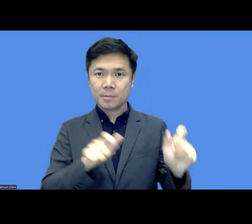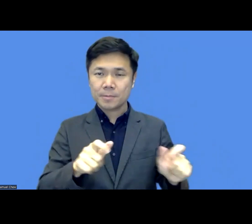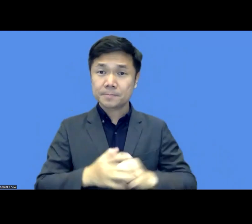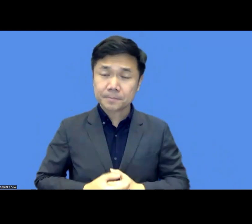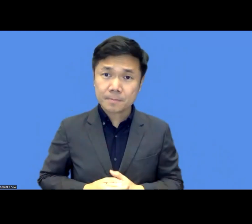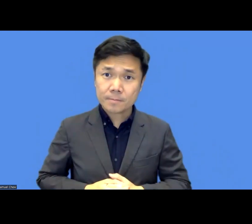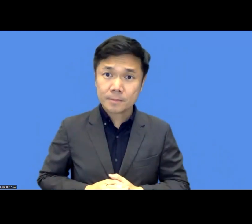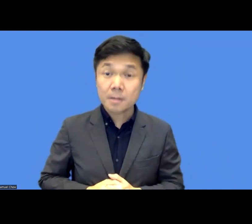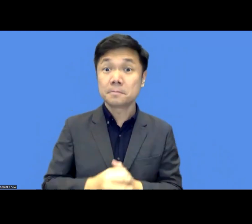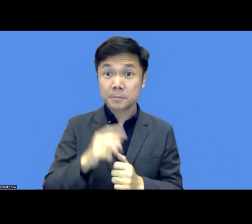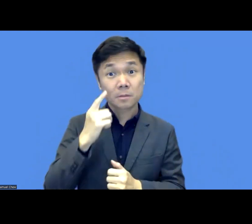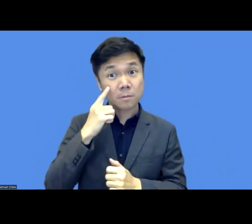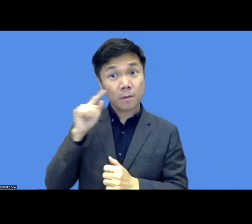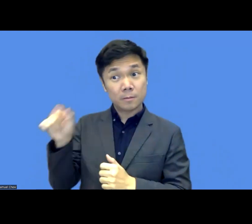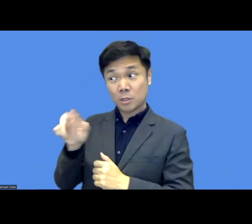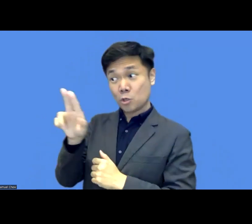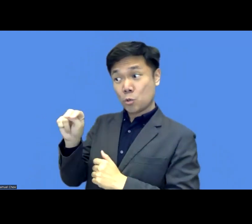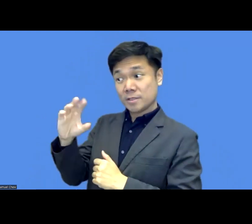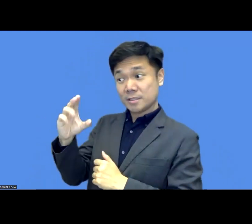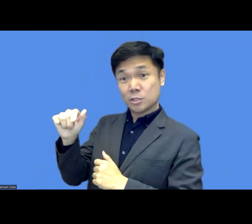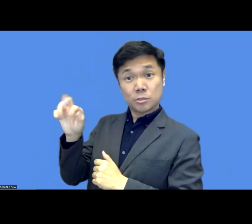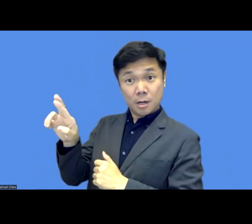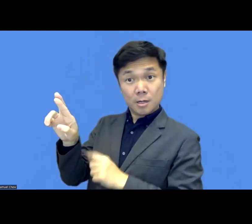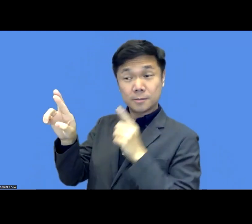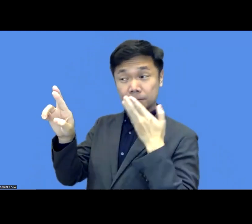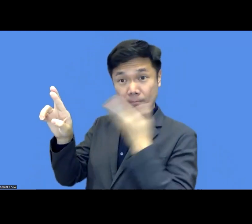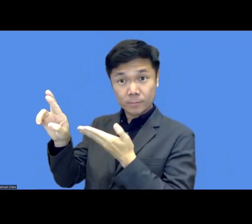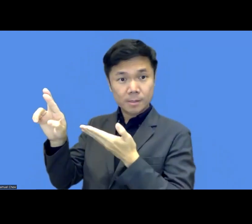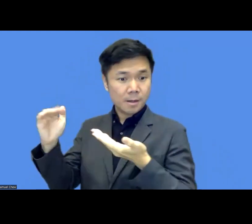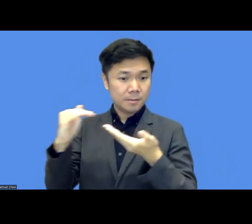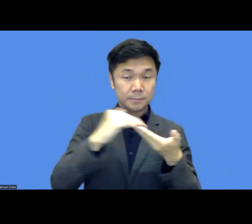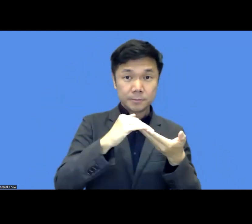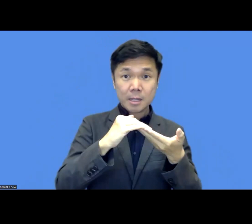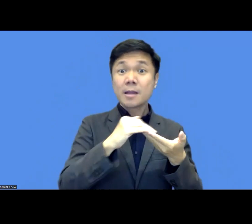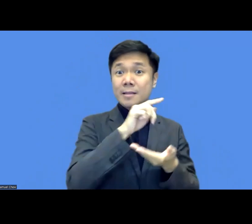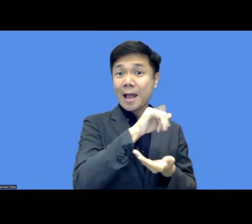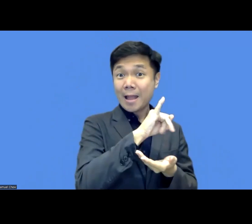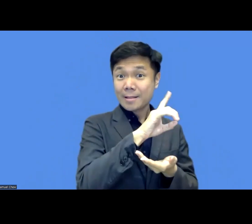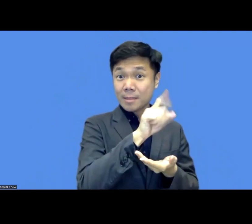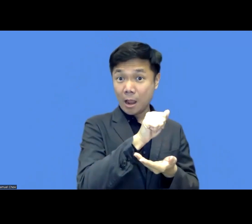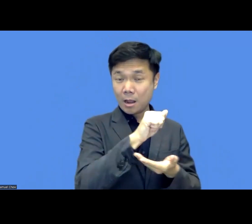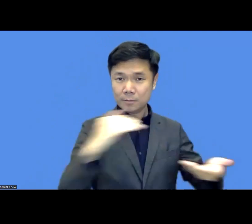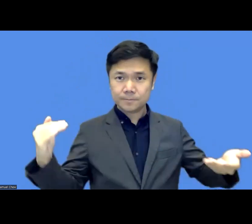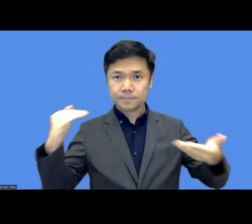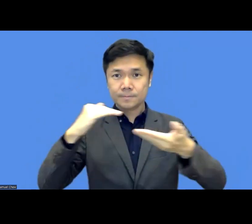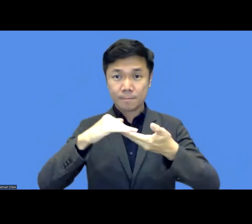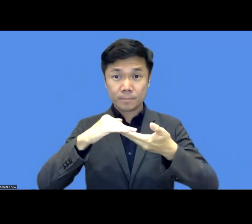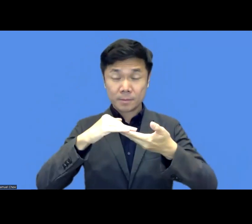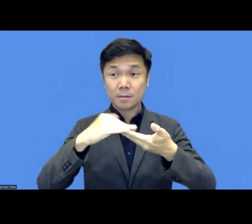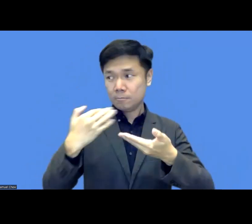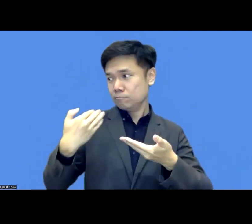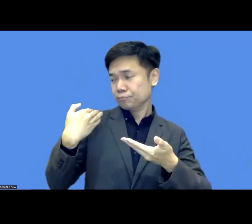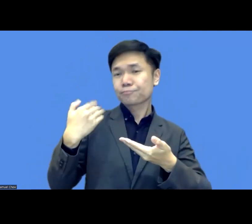between the UN Refugee Agency and International Disability Alliance started from that